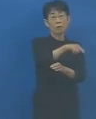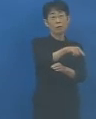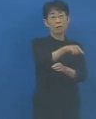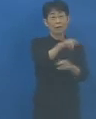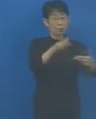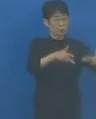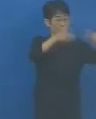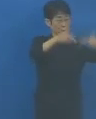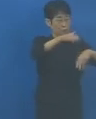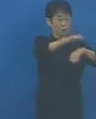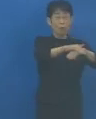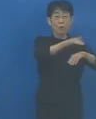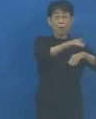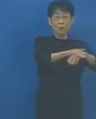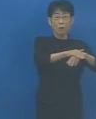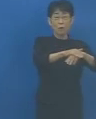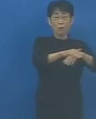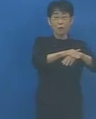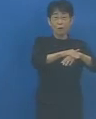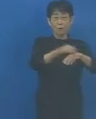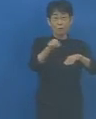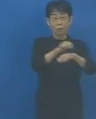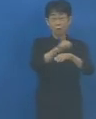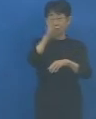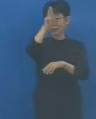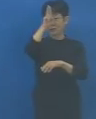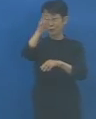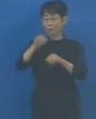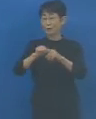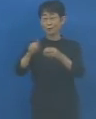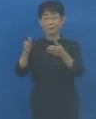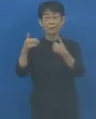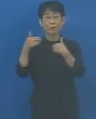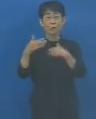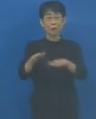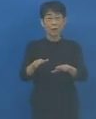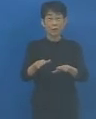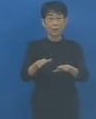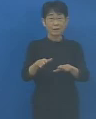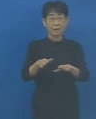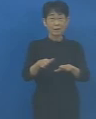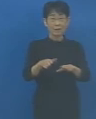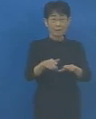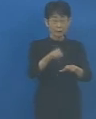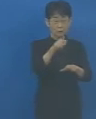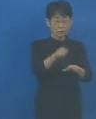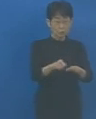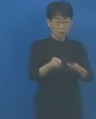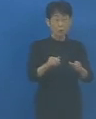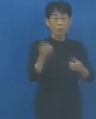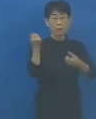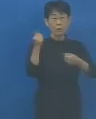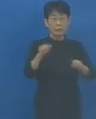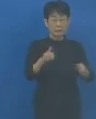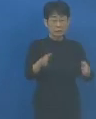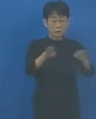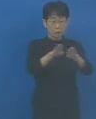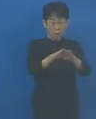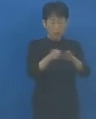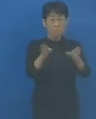ですから別に昼間やらなくてもいいわけでありまして、その閉館している時間帯に自由に、アバター